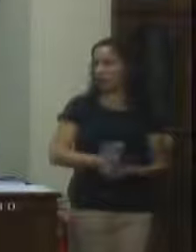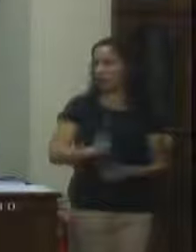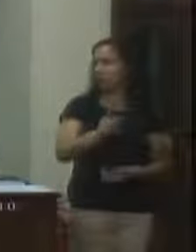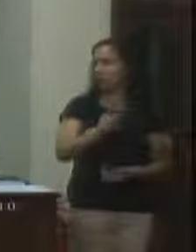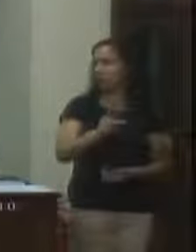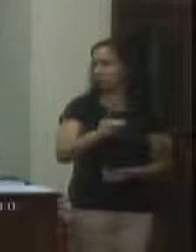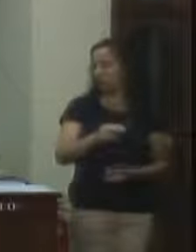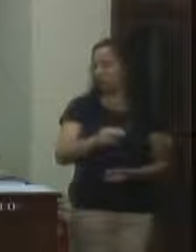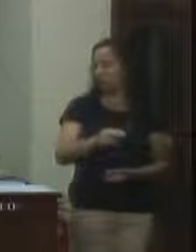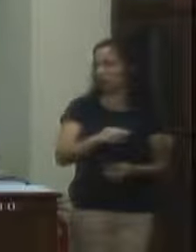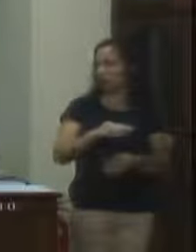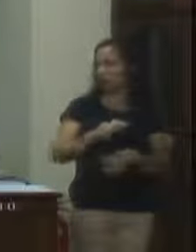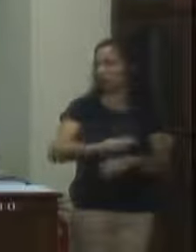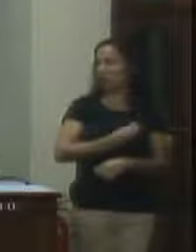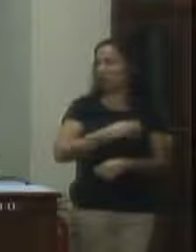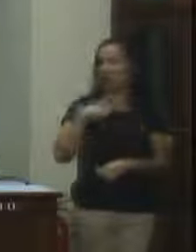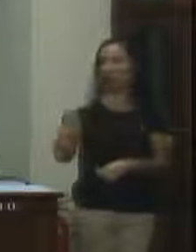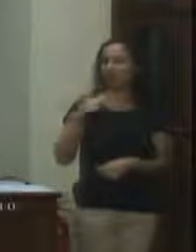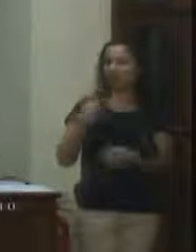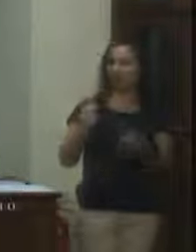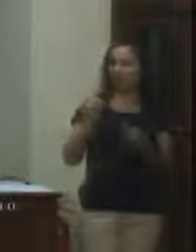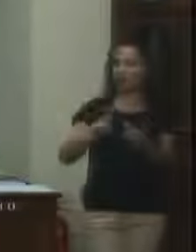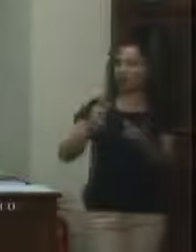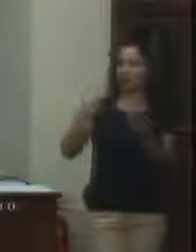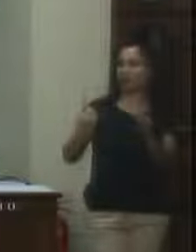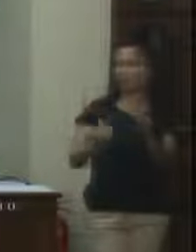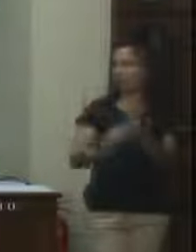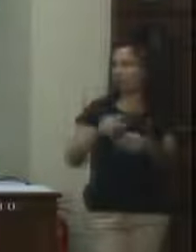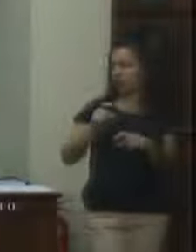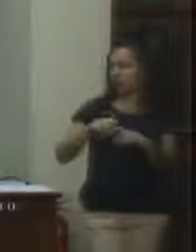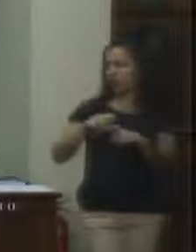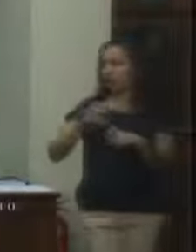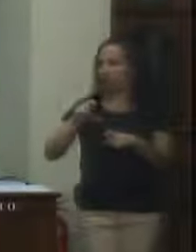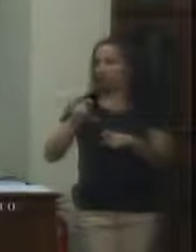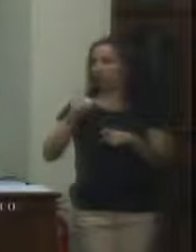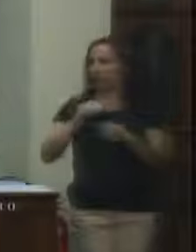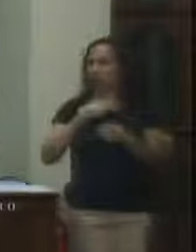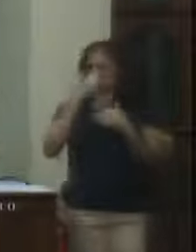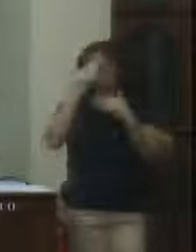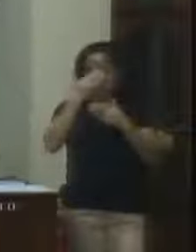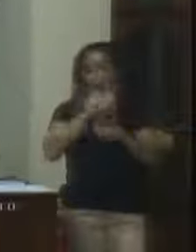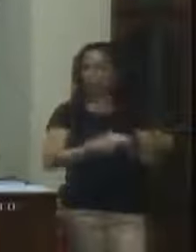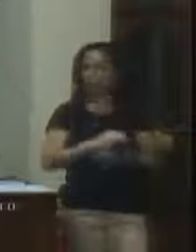continuar a chamada dos vereadores para o uso da tribuna. Dr. Saulo Breves Bailha.